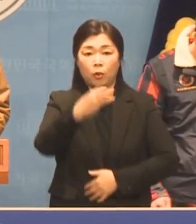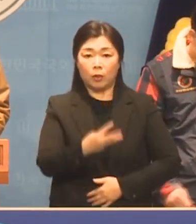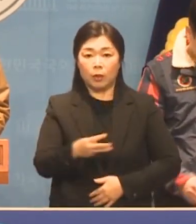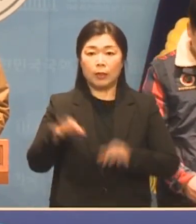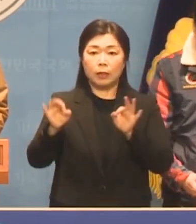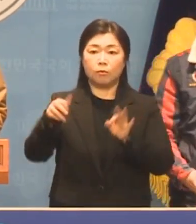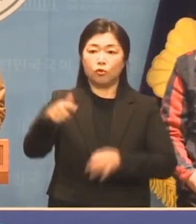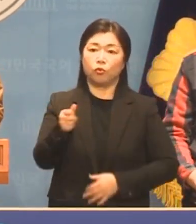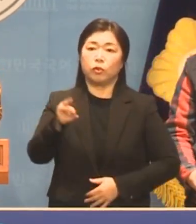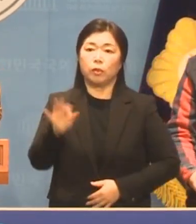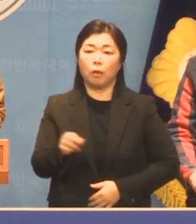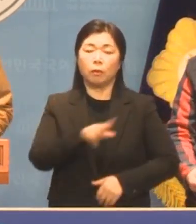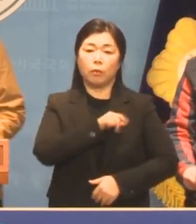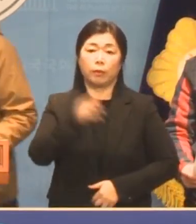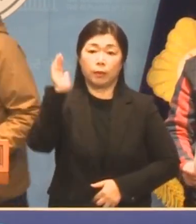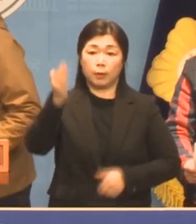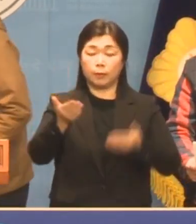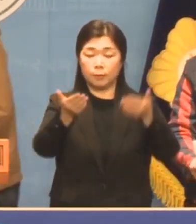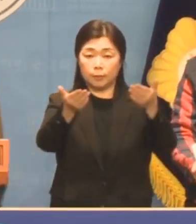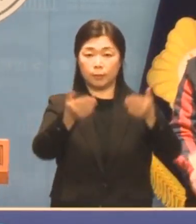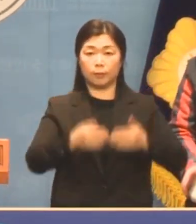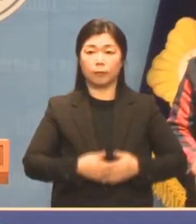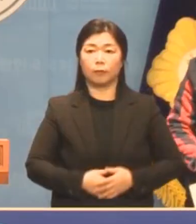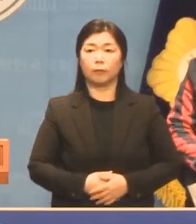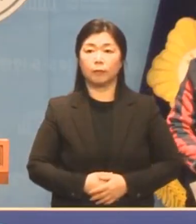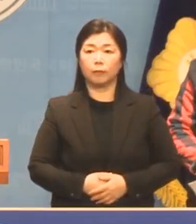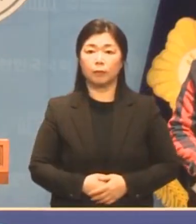모두 발언이 있겠습니다.